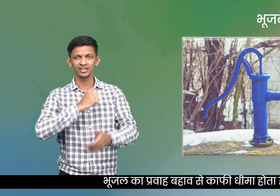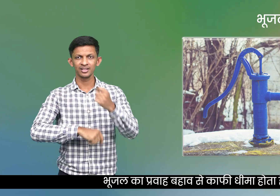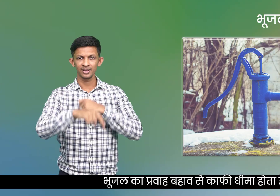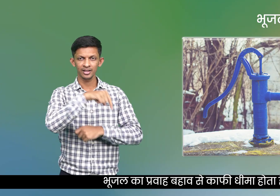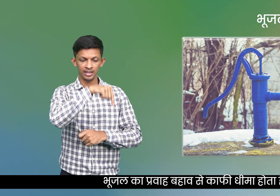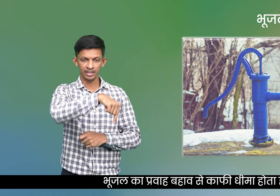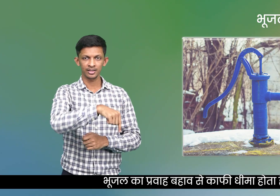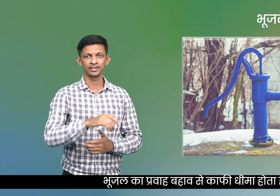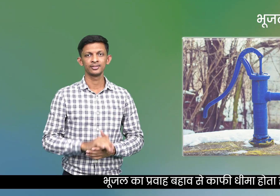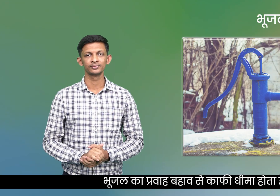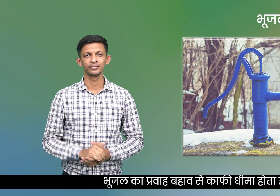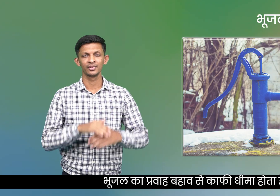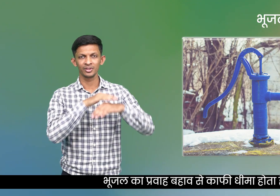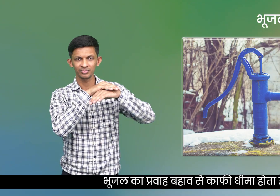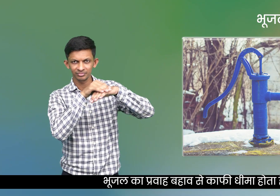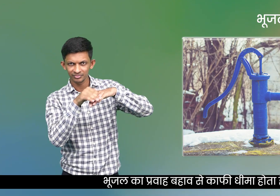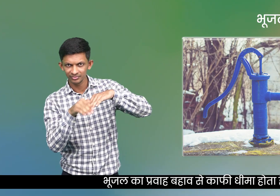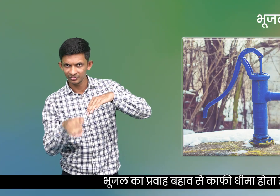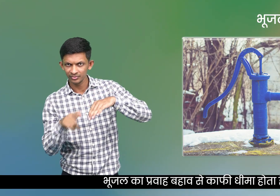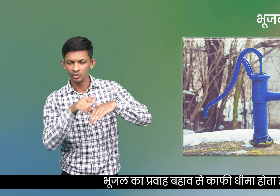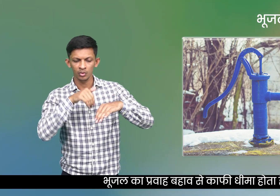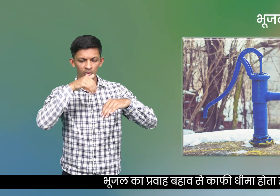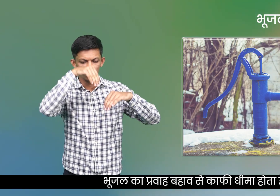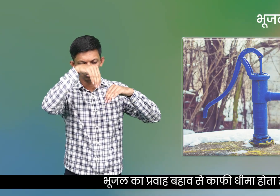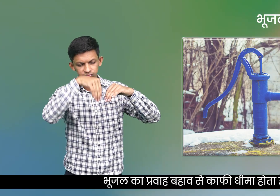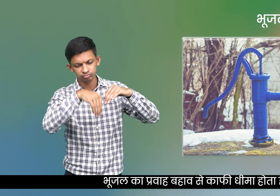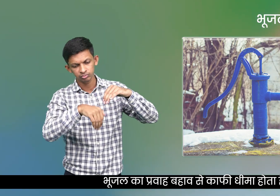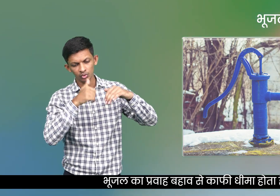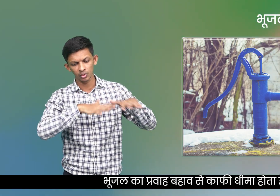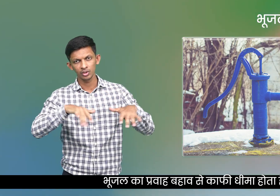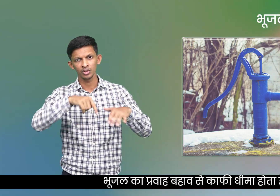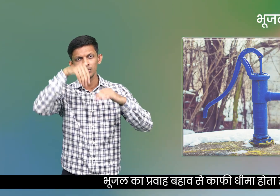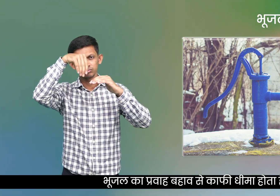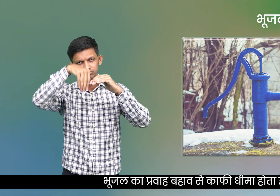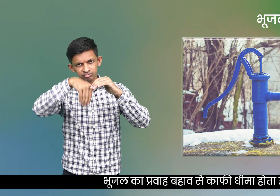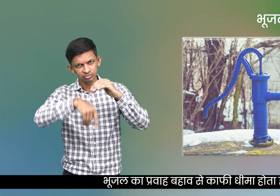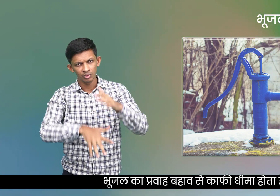भूजल का प्रवाह बहाव से काफी धीमा होता है।